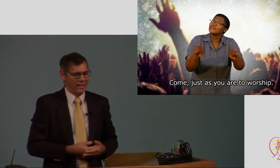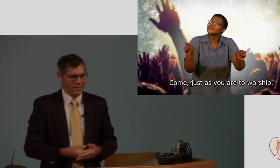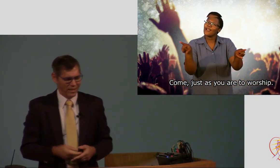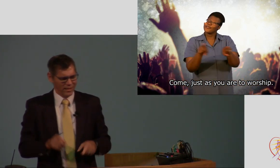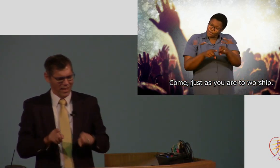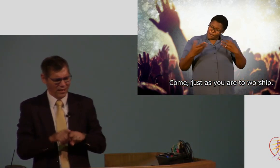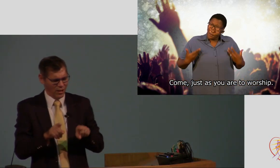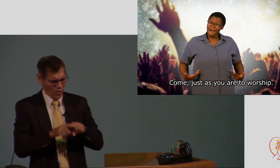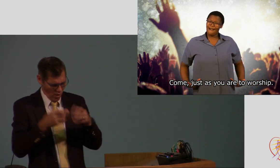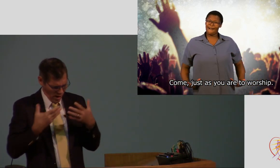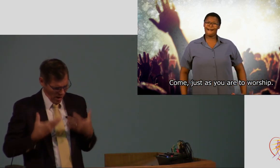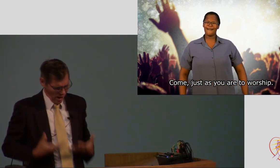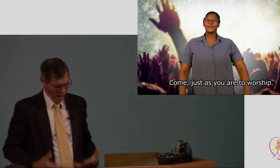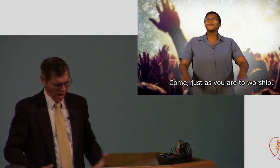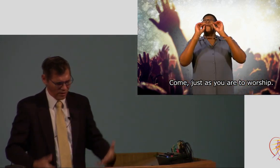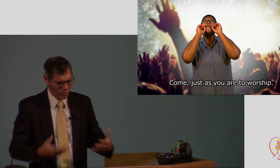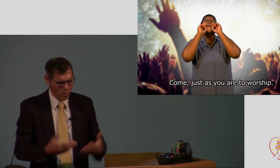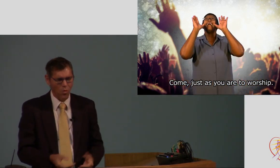just as you are to